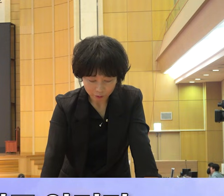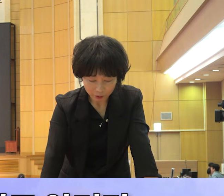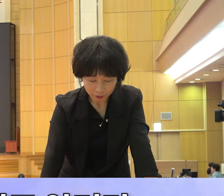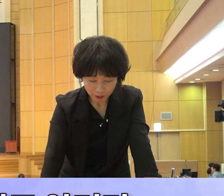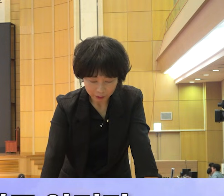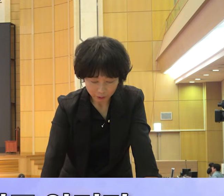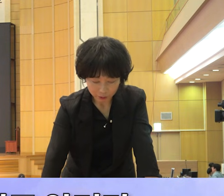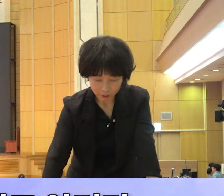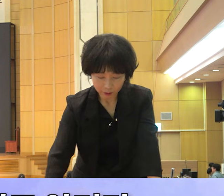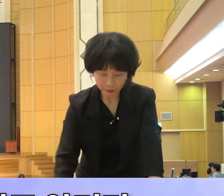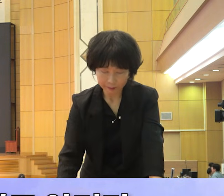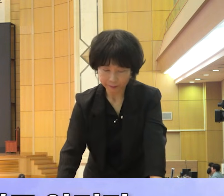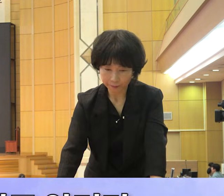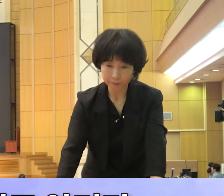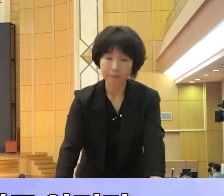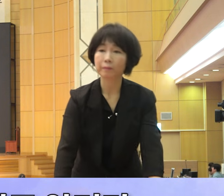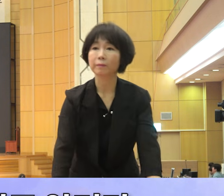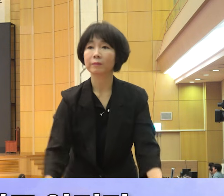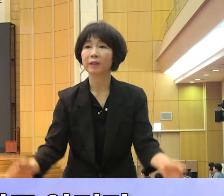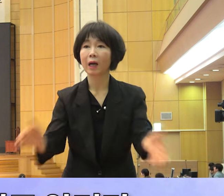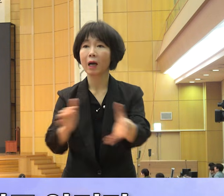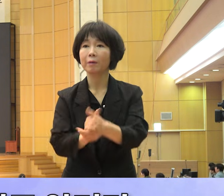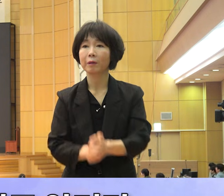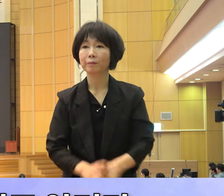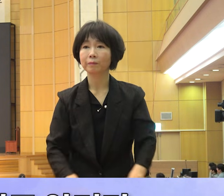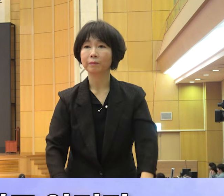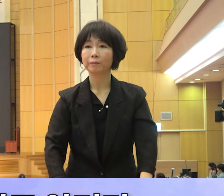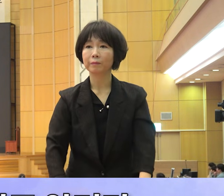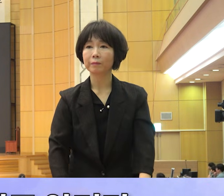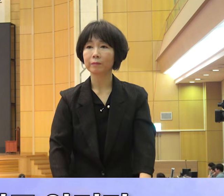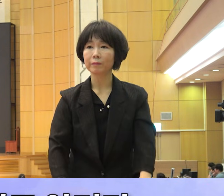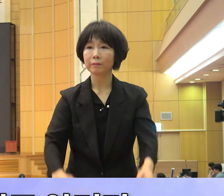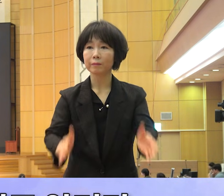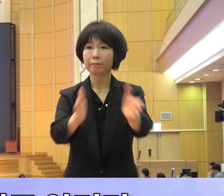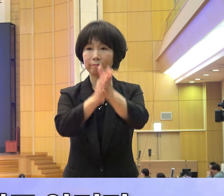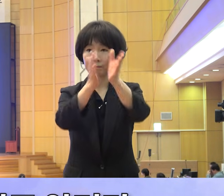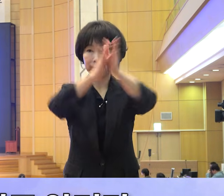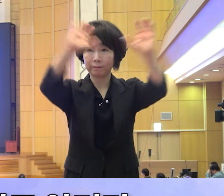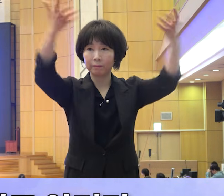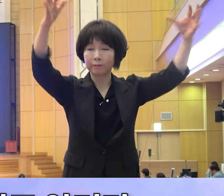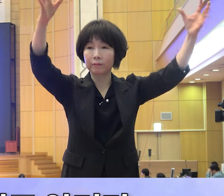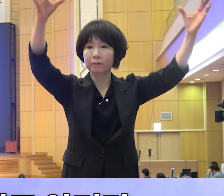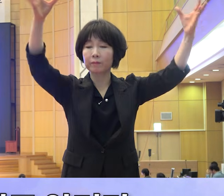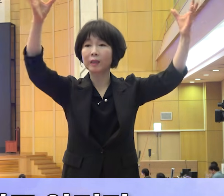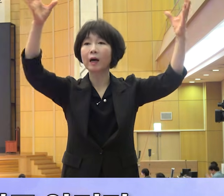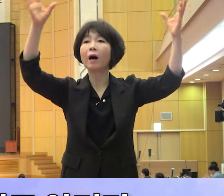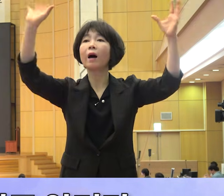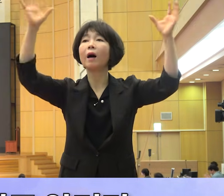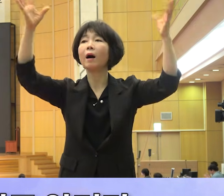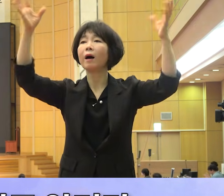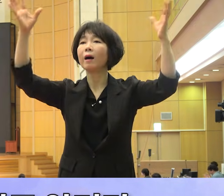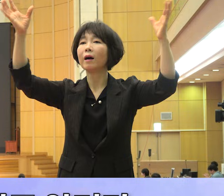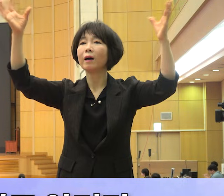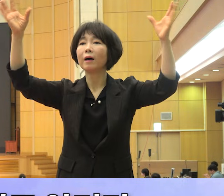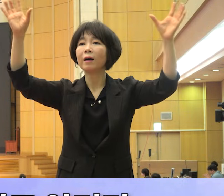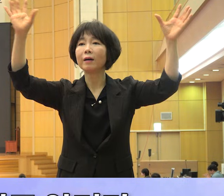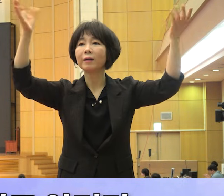하옵소서. 예수 그리스도 이름으로 기도하옵나이다. 아멘. 하나님 앞에 큰 박수로 영광을